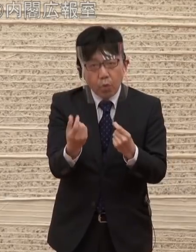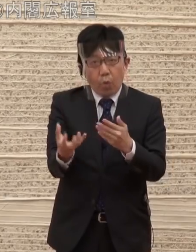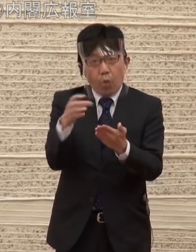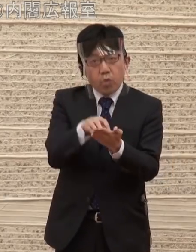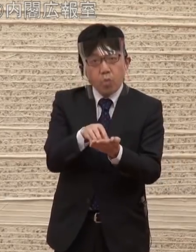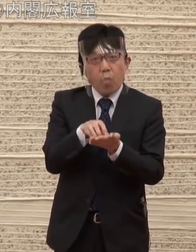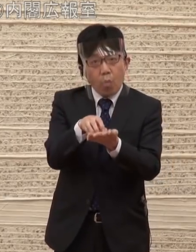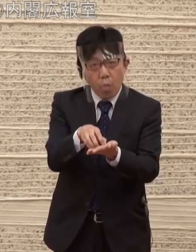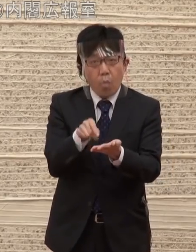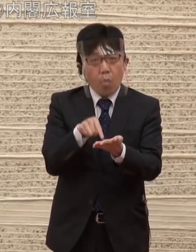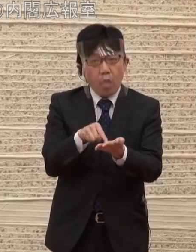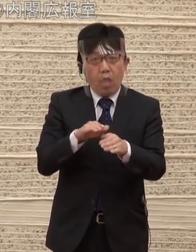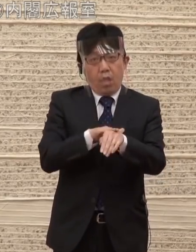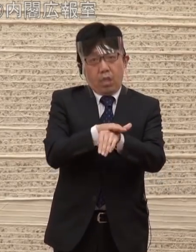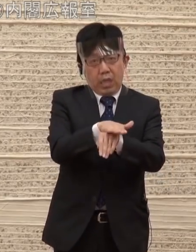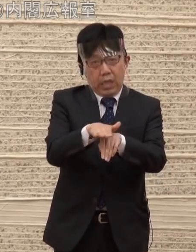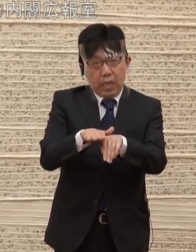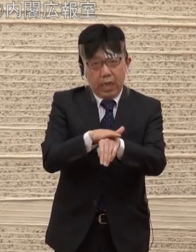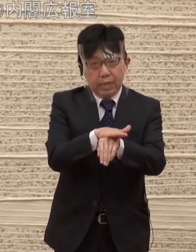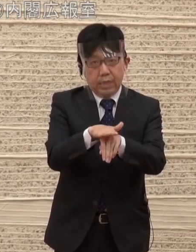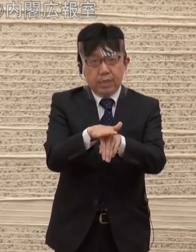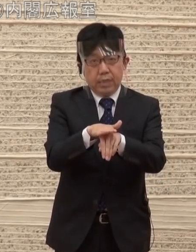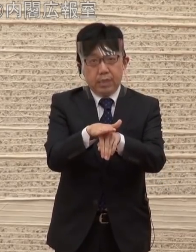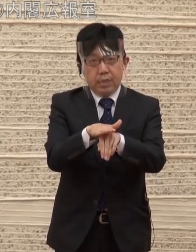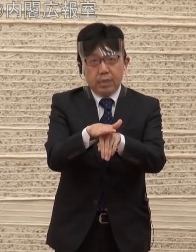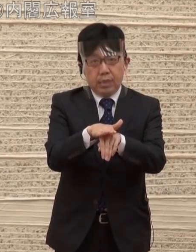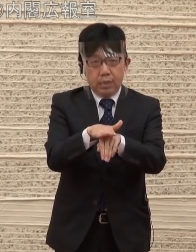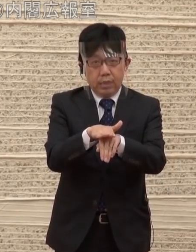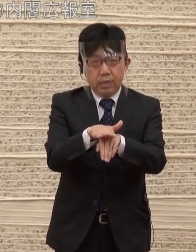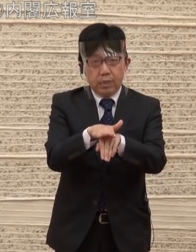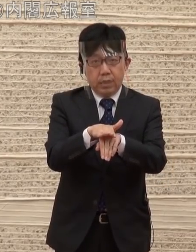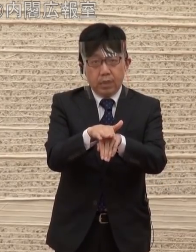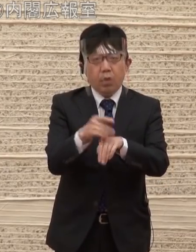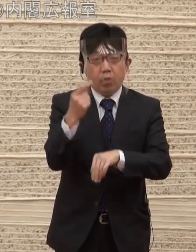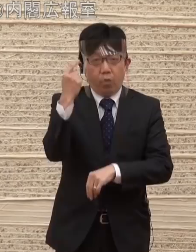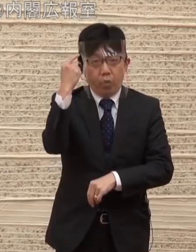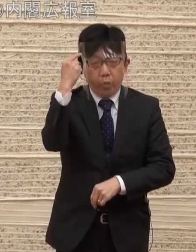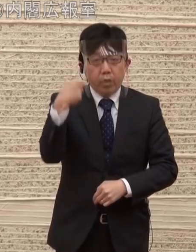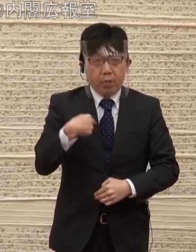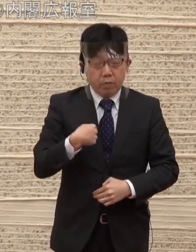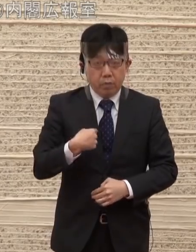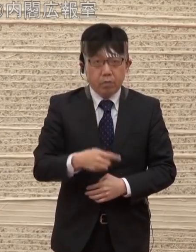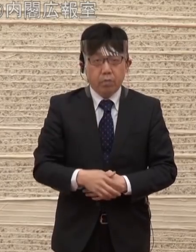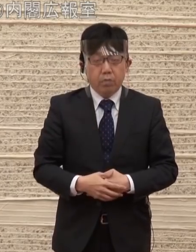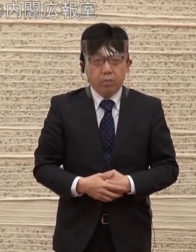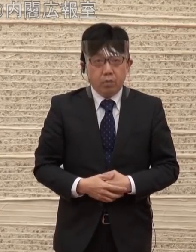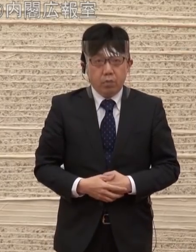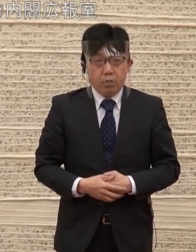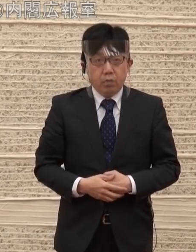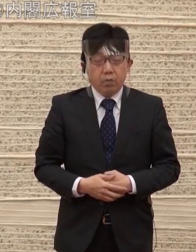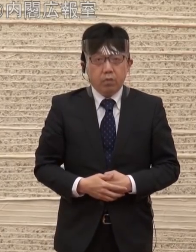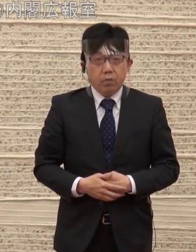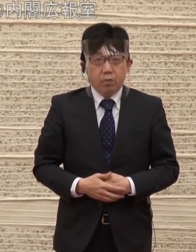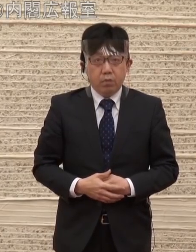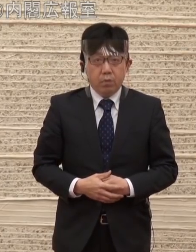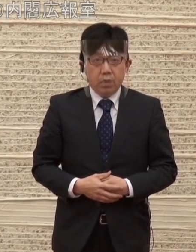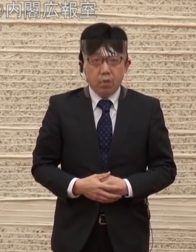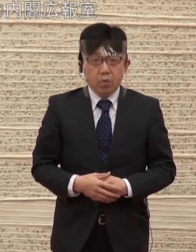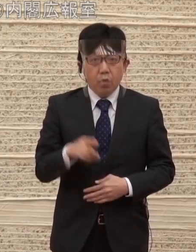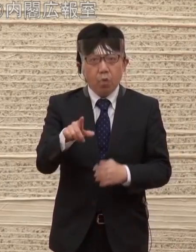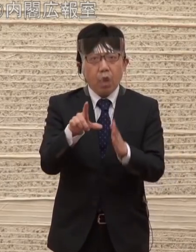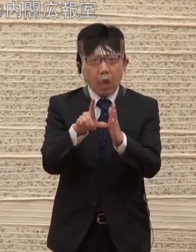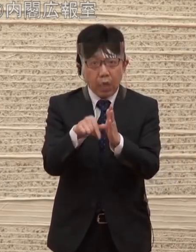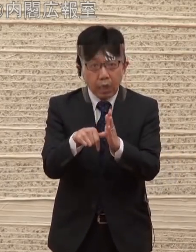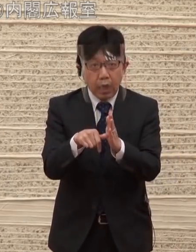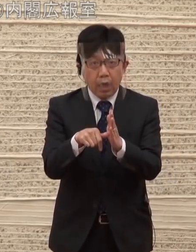極めて重要な課題であると考えていますあのその中に